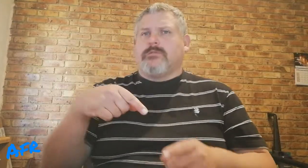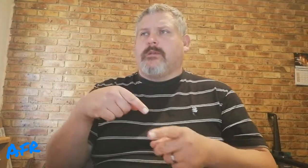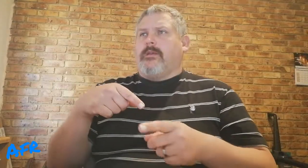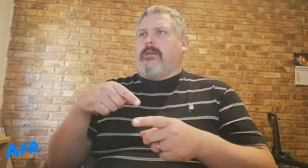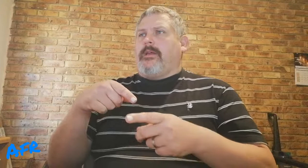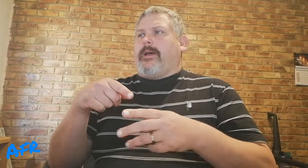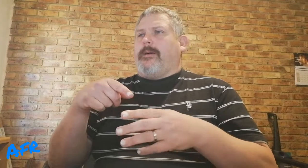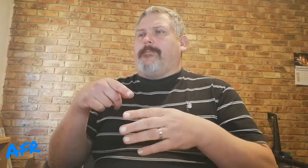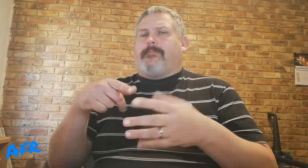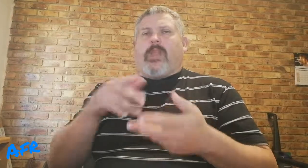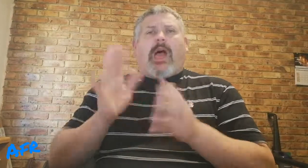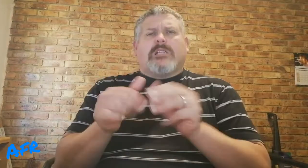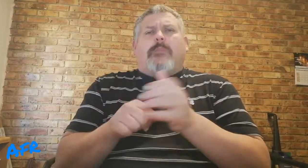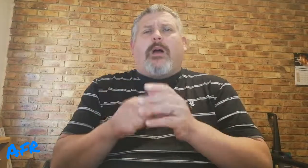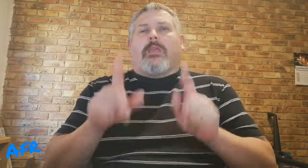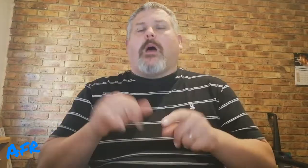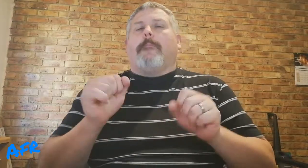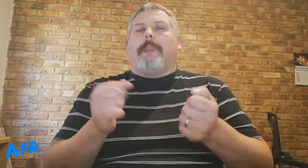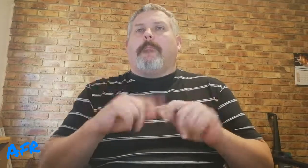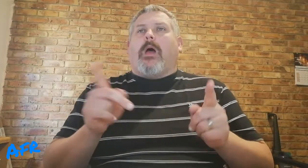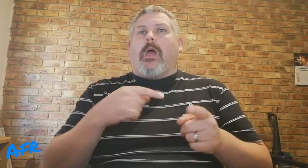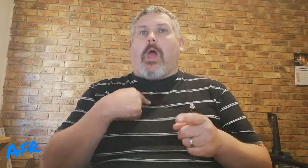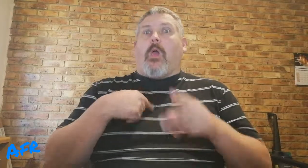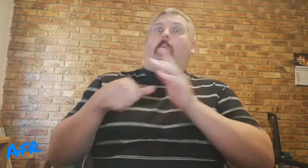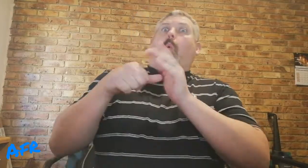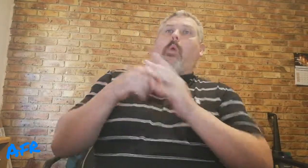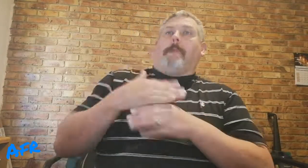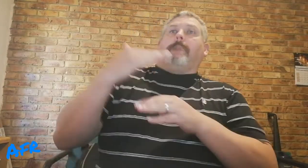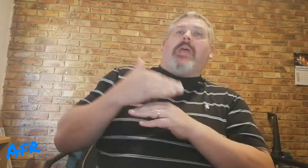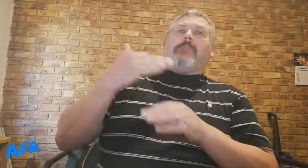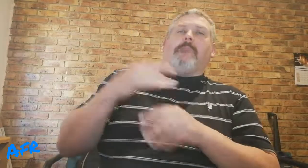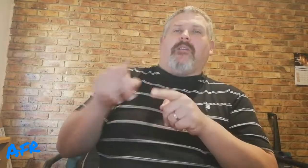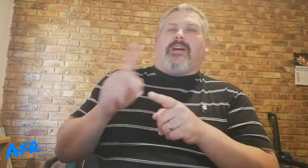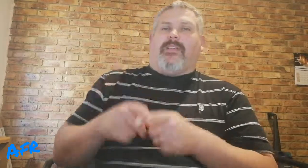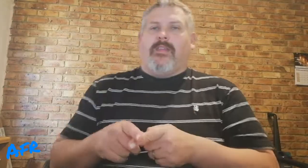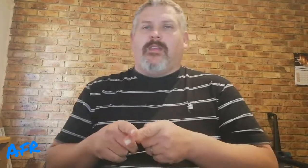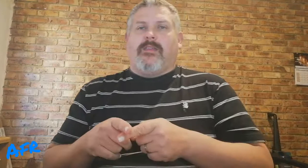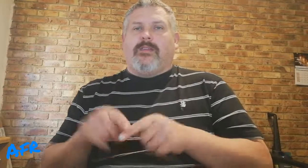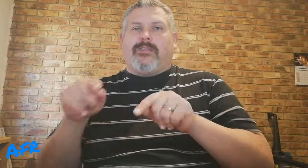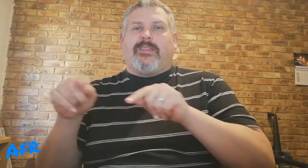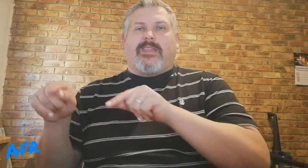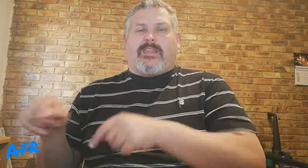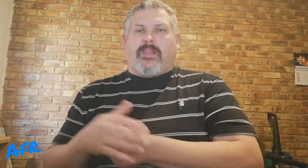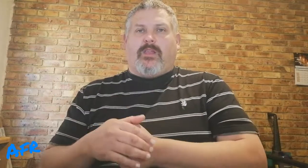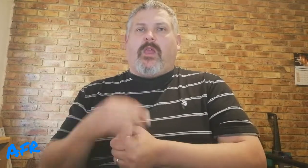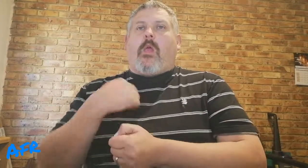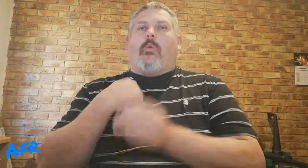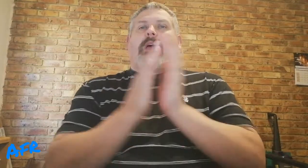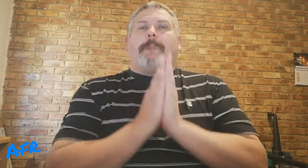ons, alles belangrik, ja, maar, meer wat, dit. Ons